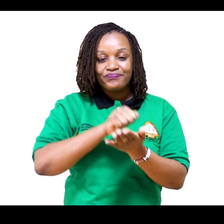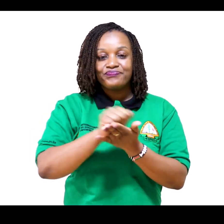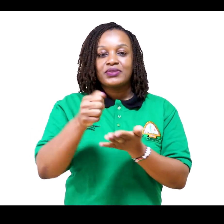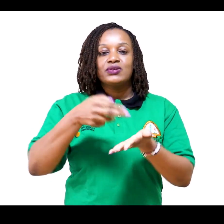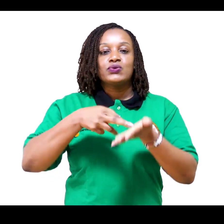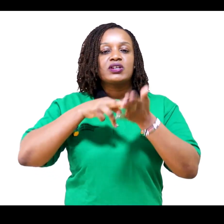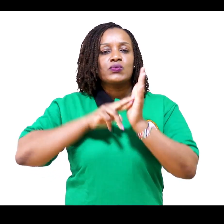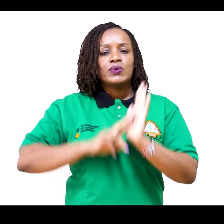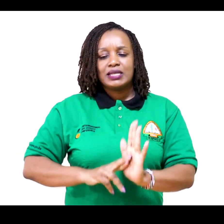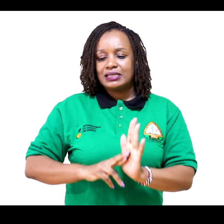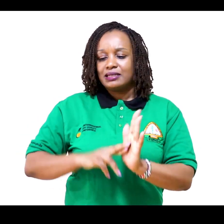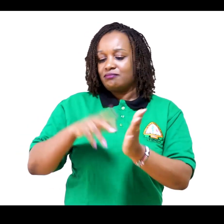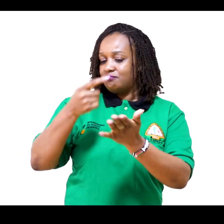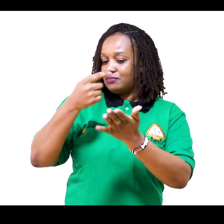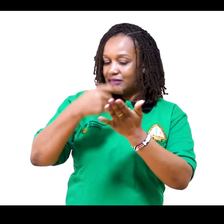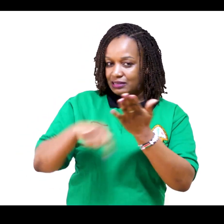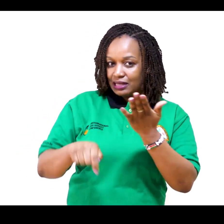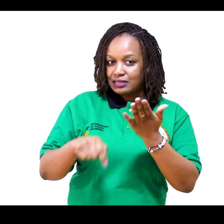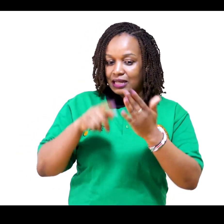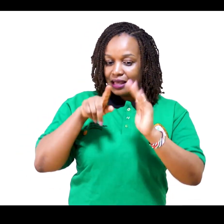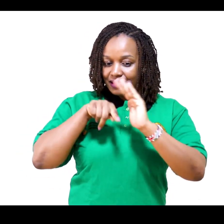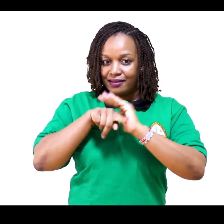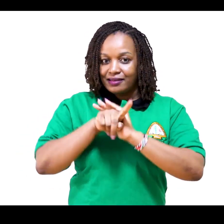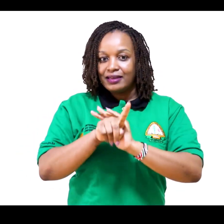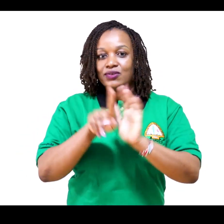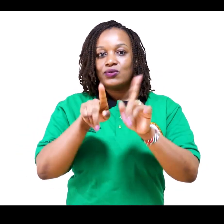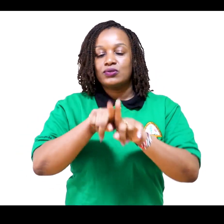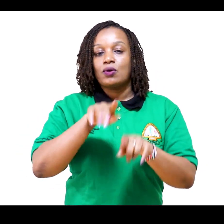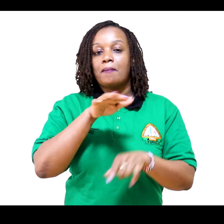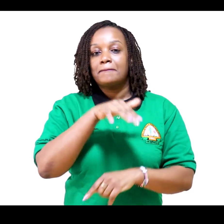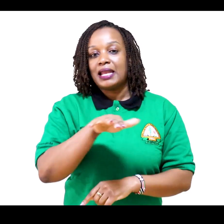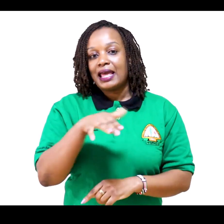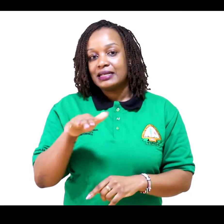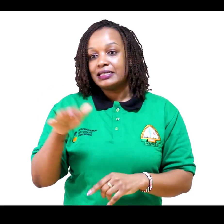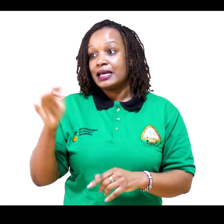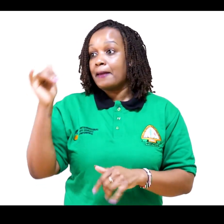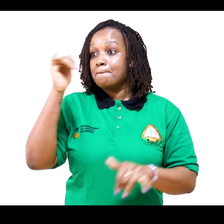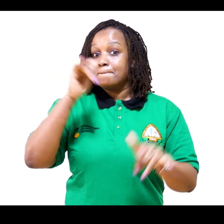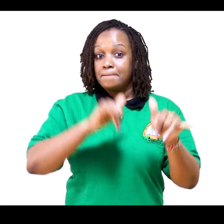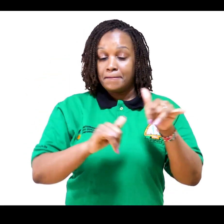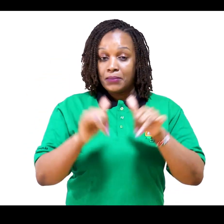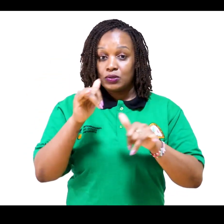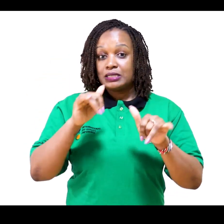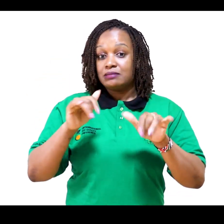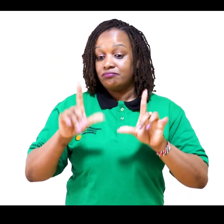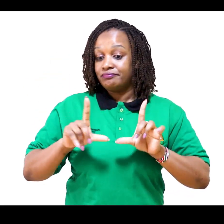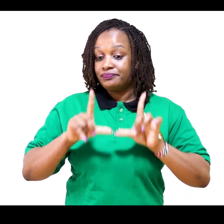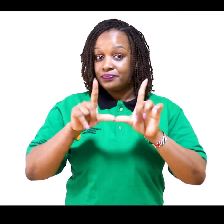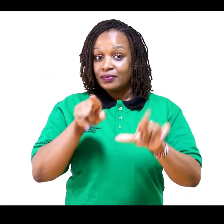shehena ya uagizaji, hitaji ni ingizo la forodha na kibali cha kuagiza mimea. Huduma hii